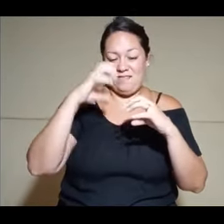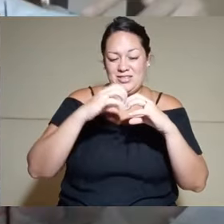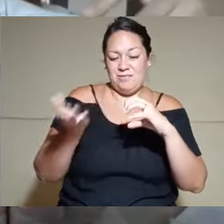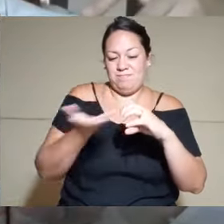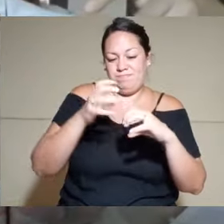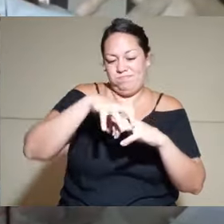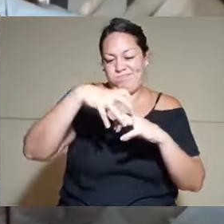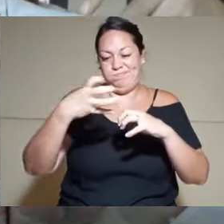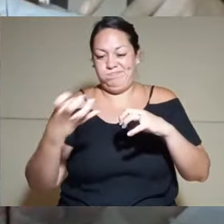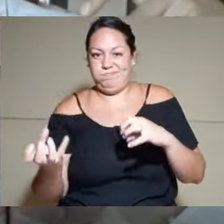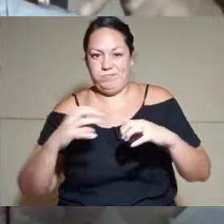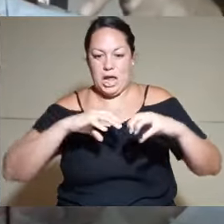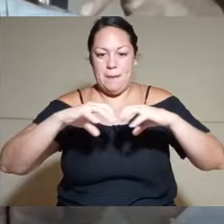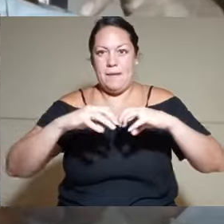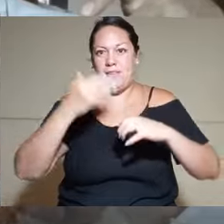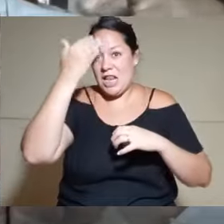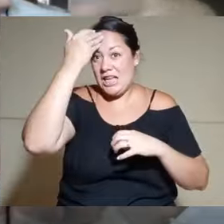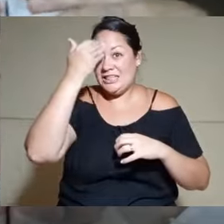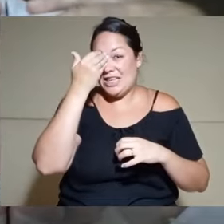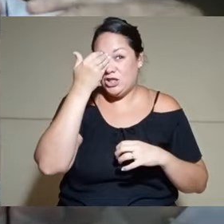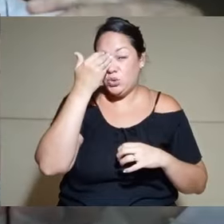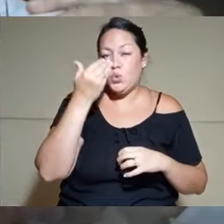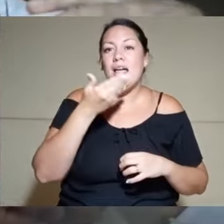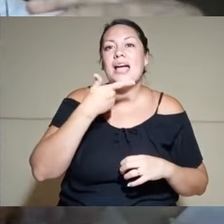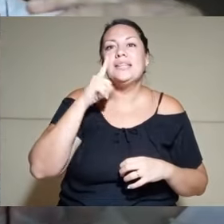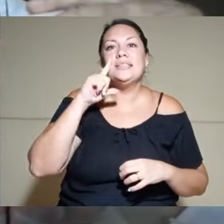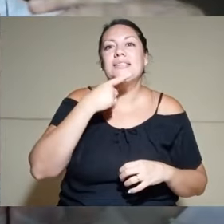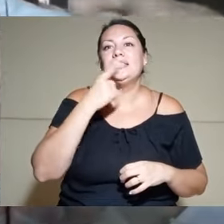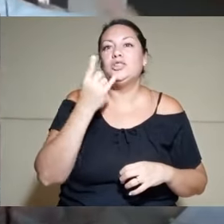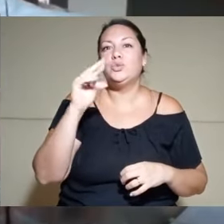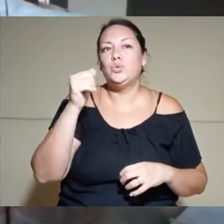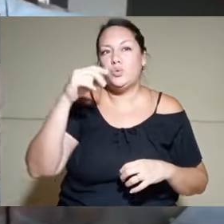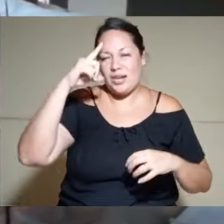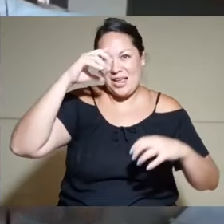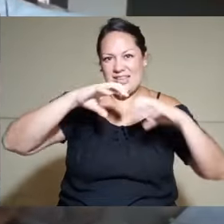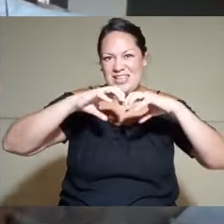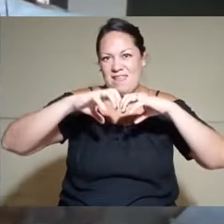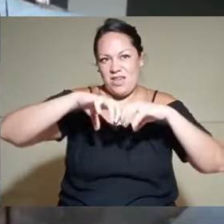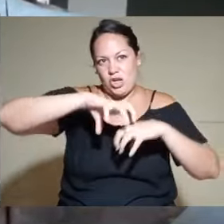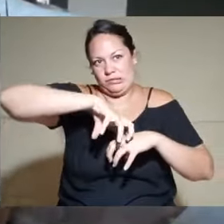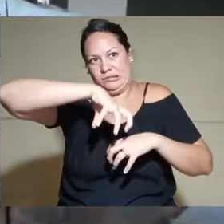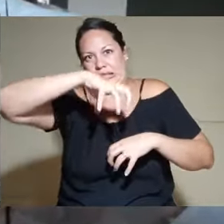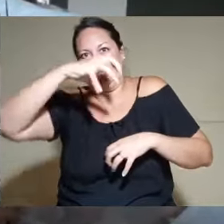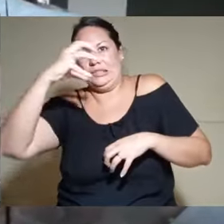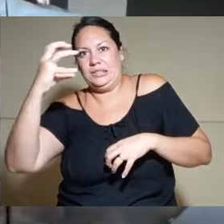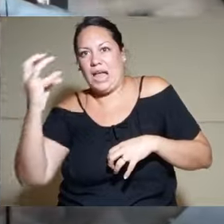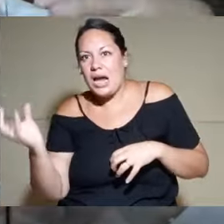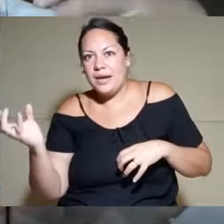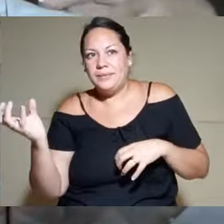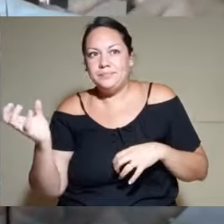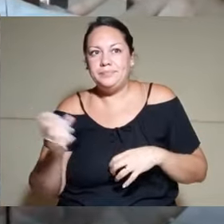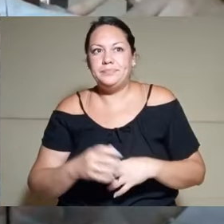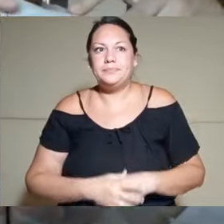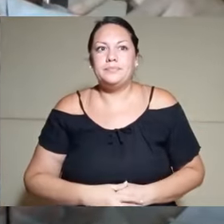Bien, perfecto. Entonces, les abren la cabeza, los encuentran con esto, con el hemisferio, con los dos hemisferios, con la cisura interhemisférica y